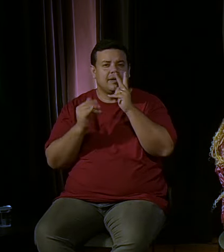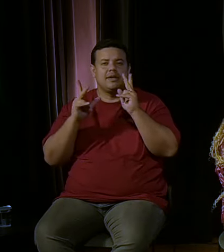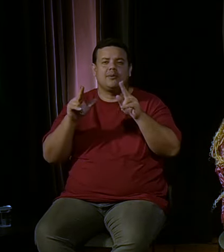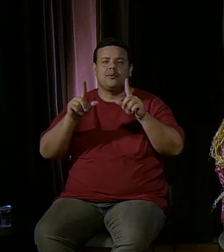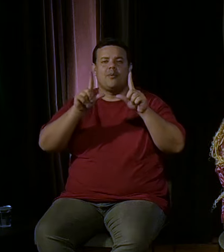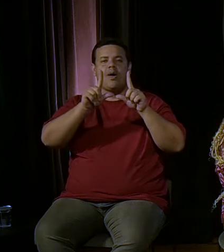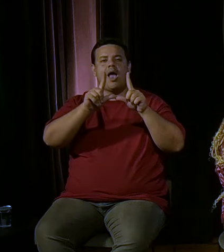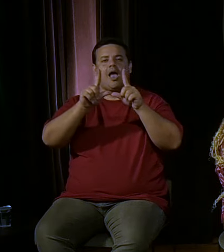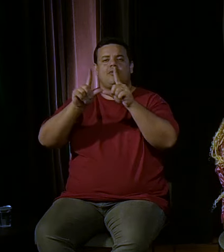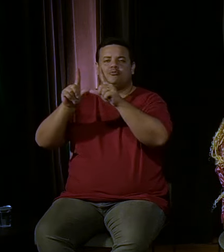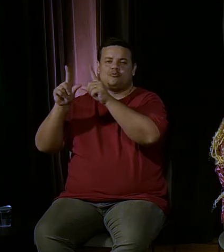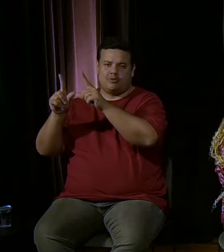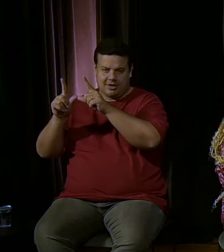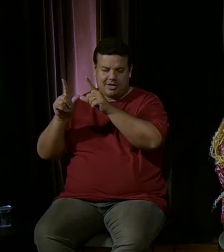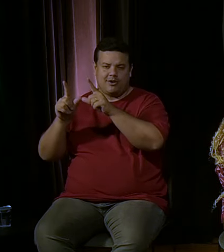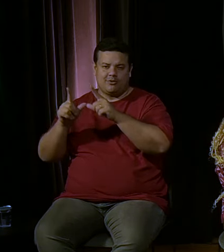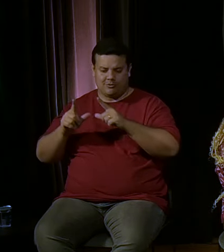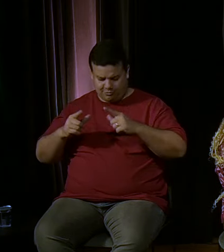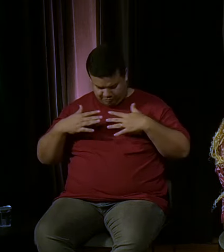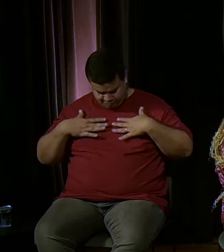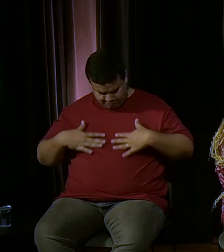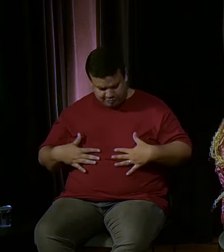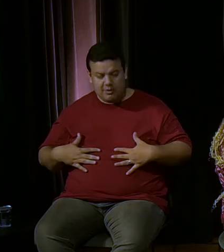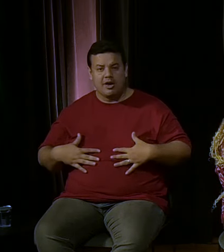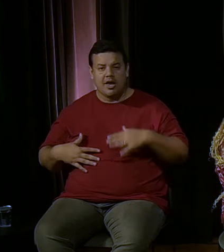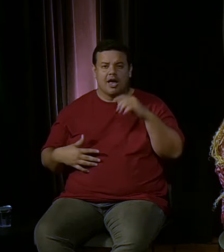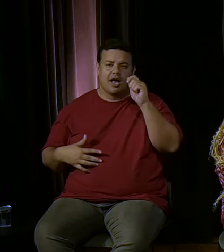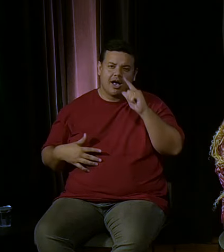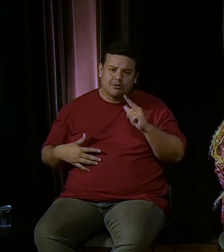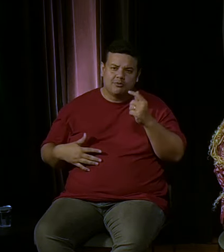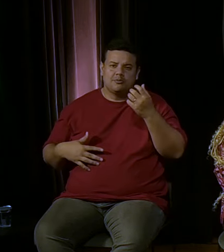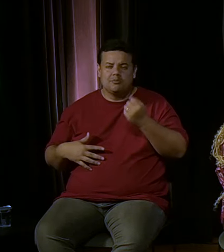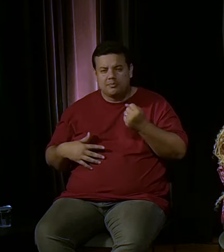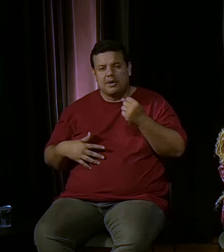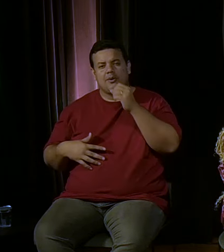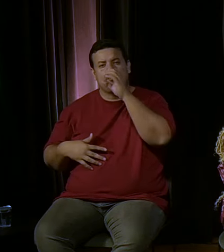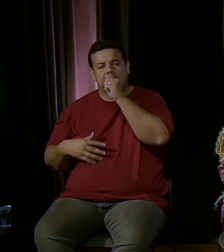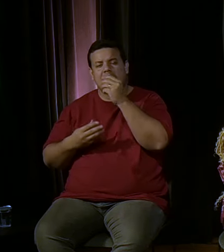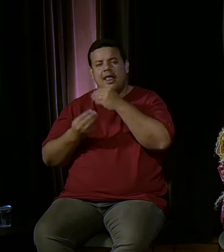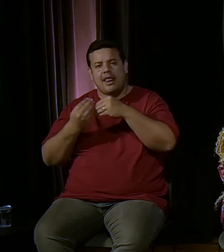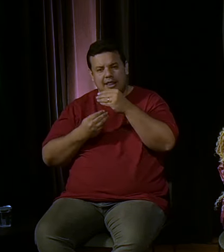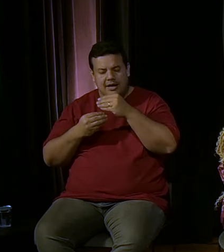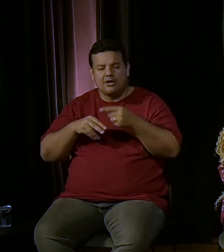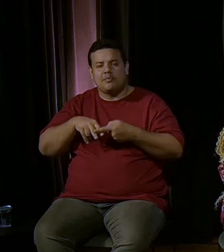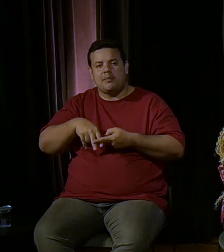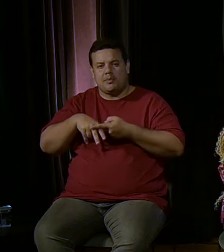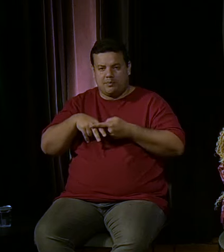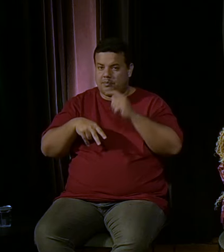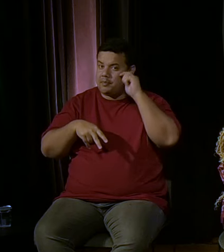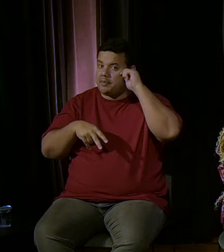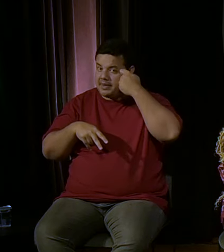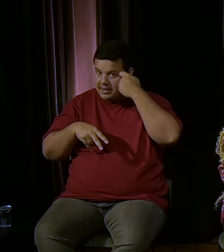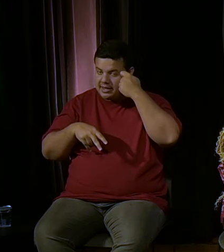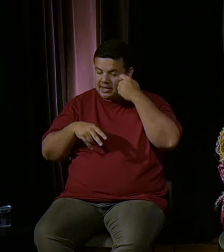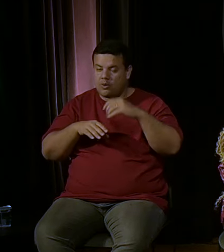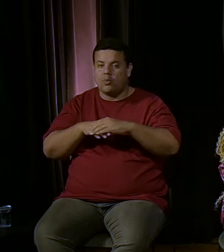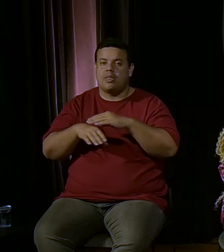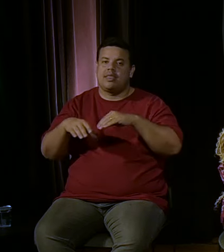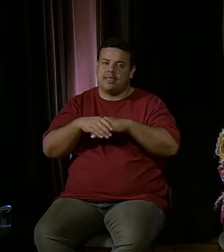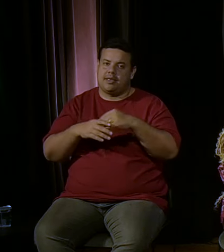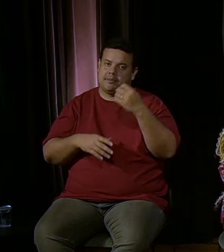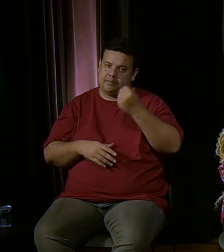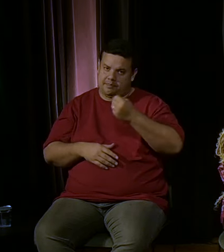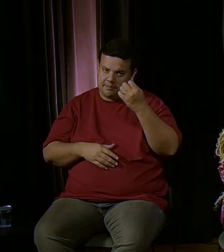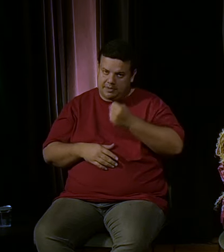assim, entre o azul, branco, laranja, uma bermuda preta e um tênis branco. E profissionalmente, eu sou um dos soldadores